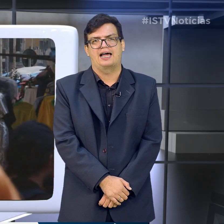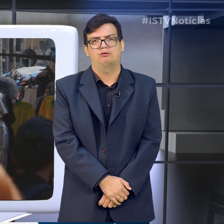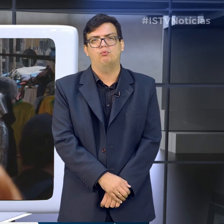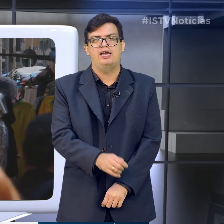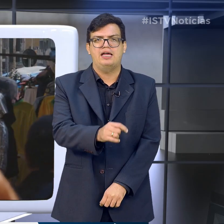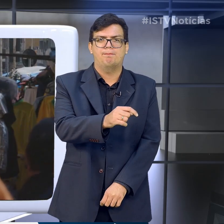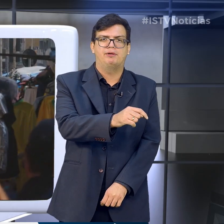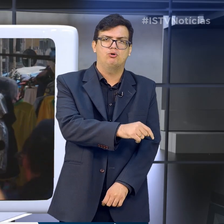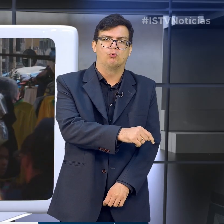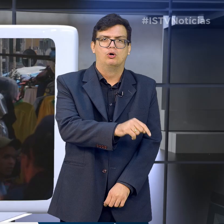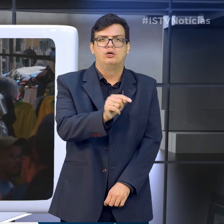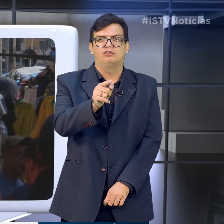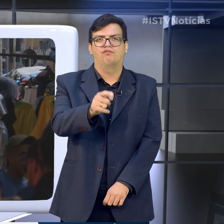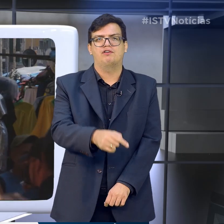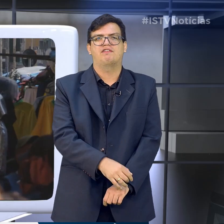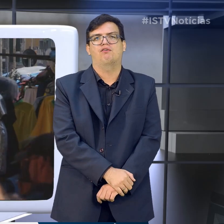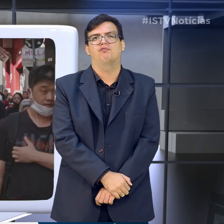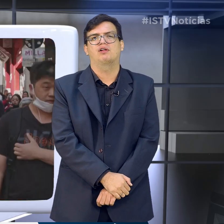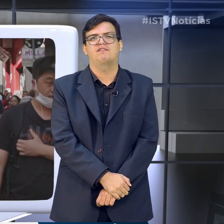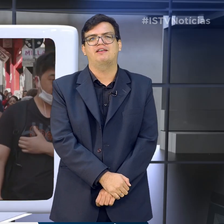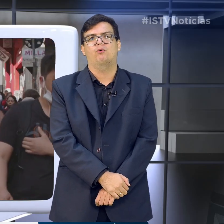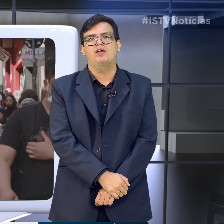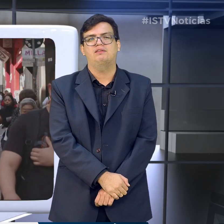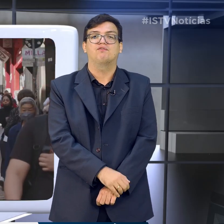registrado em abril que foi 0,50